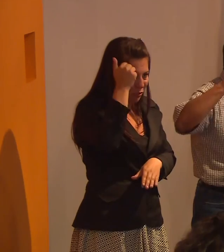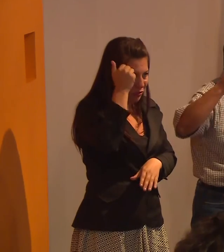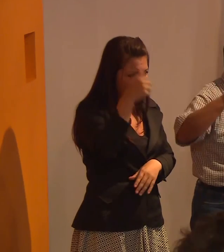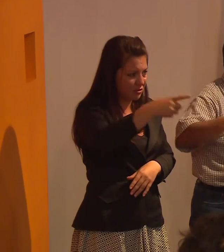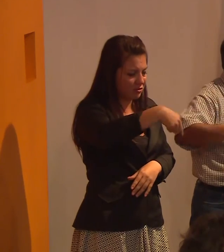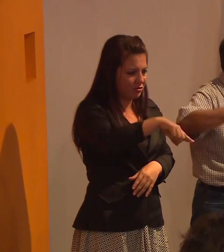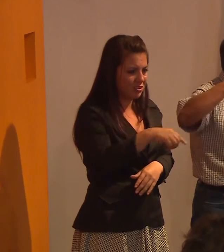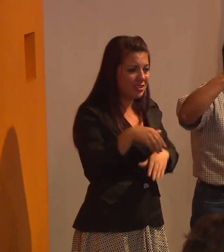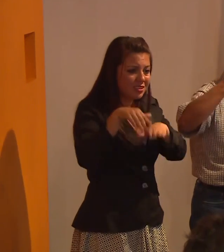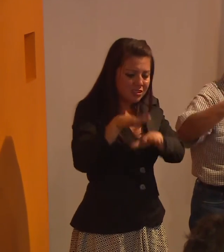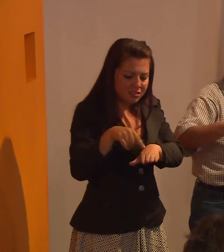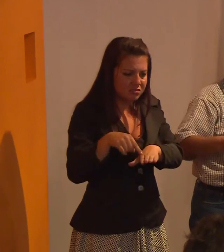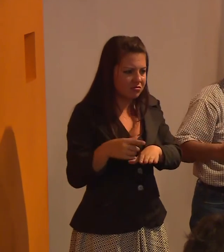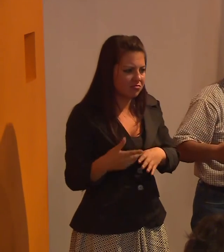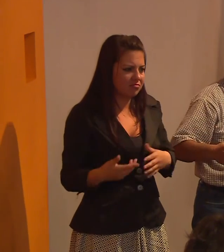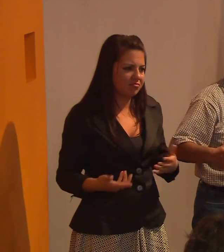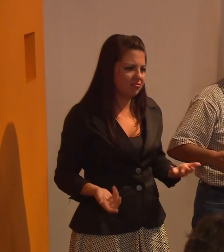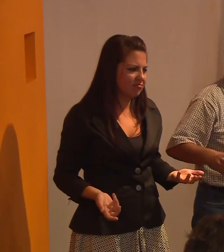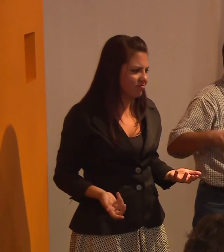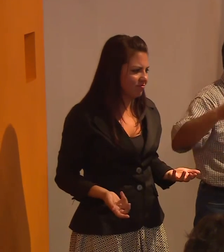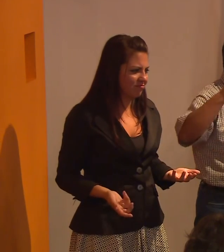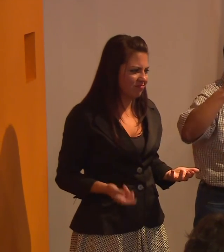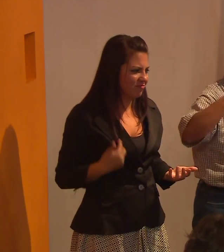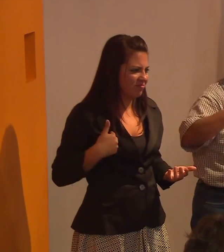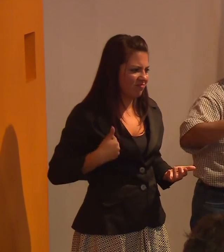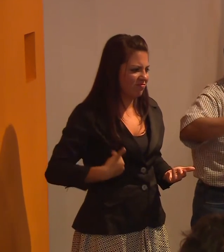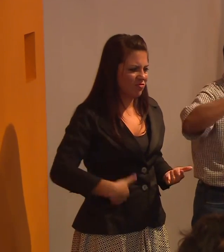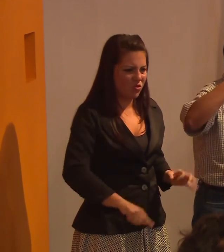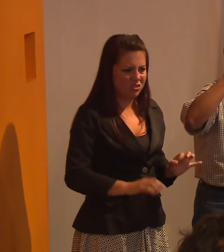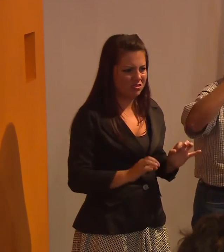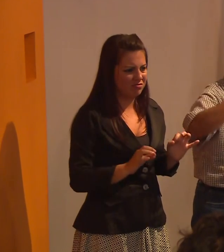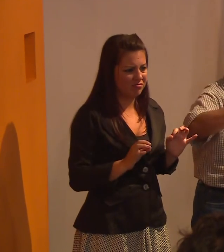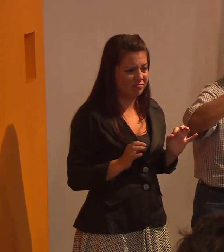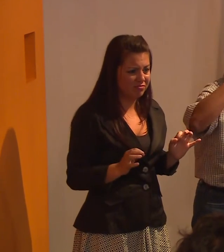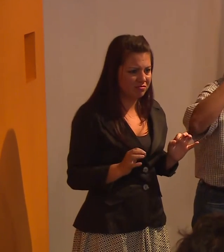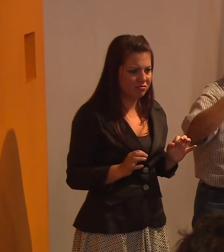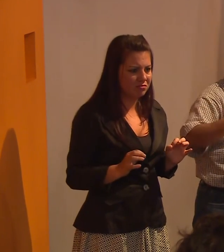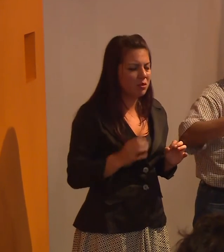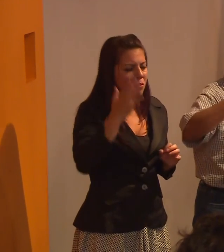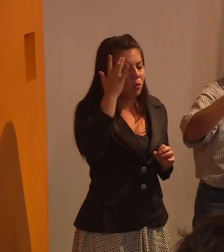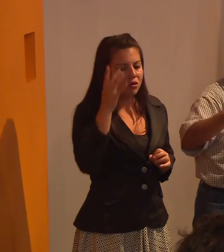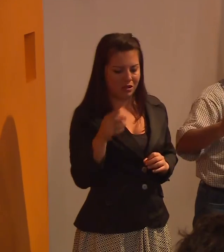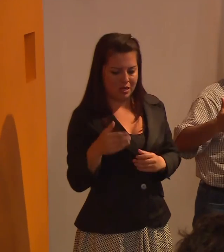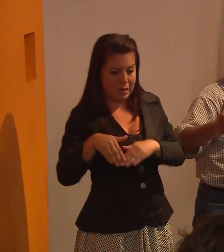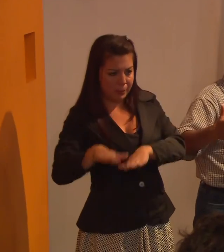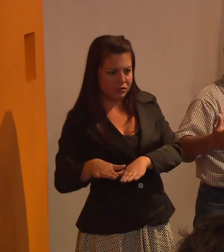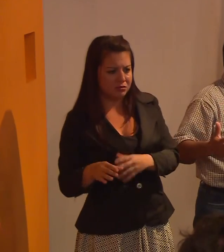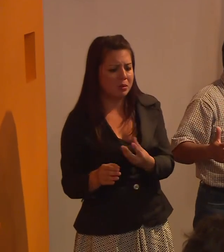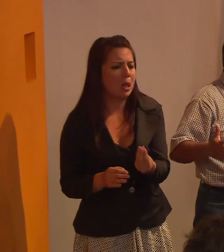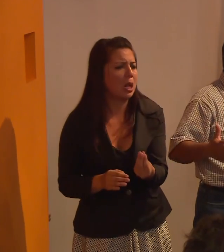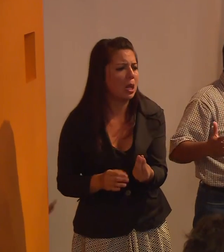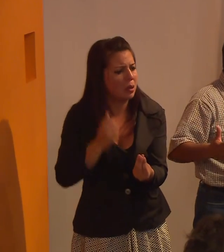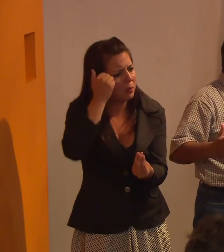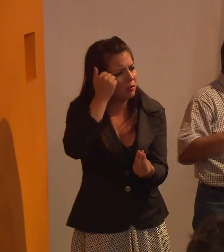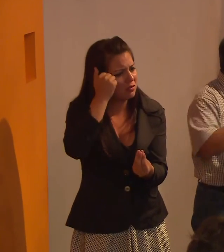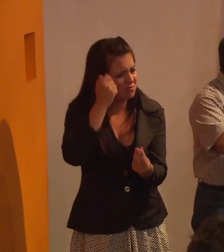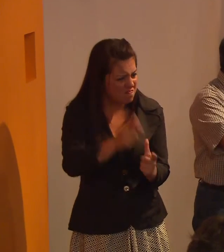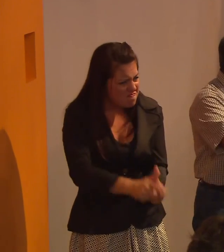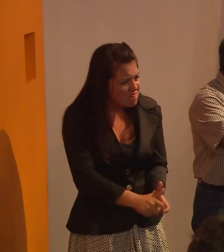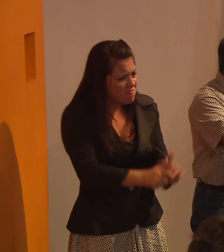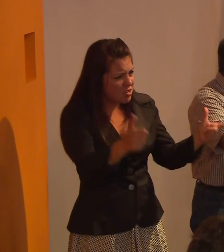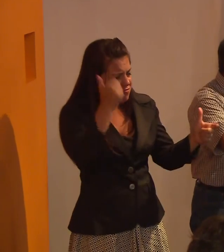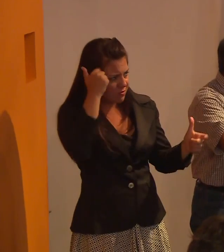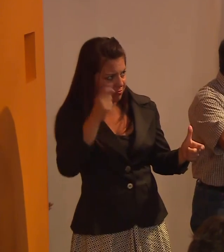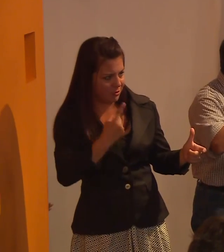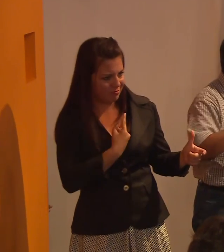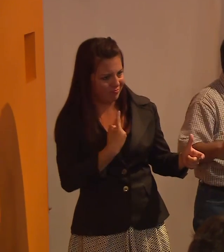sus representaciones son ilegítimas, porque no representan sino a un puñado de profesores, ni siquiera al